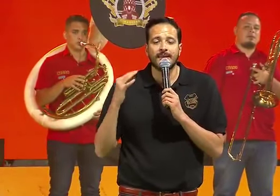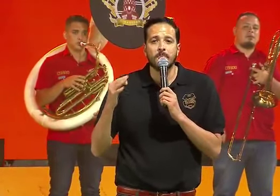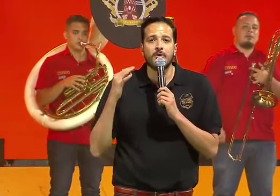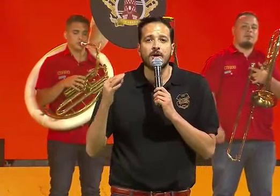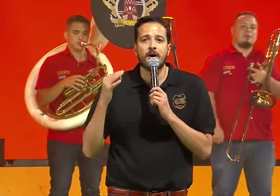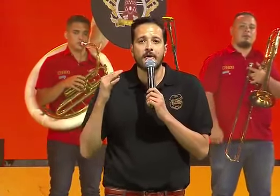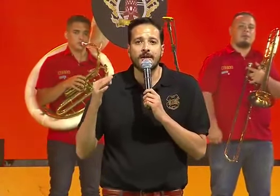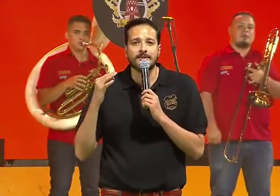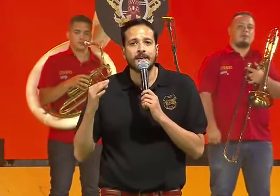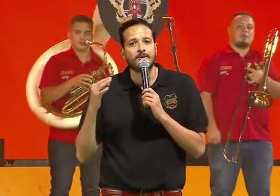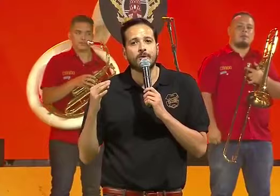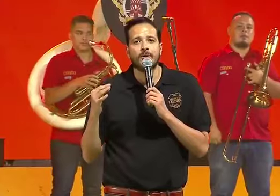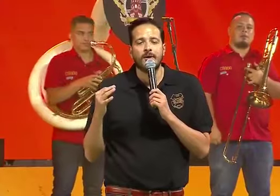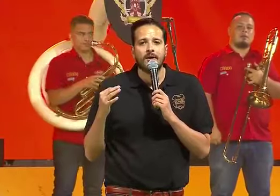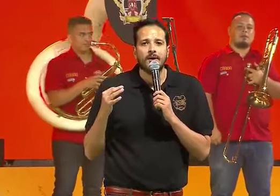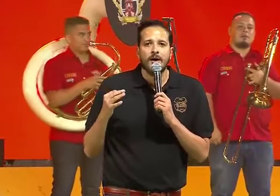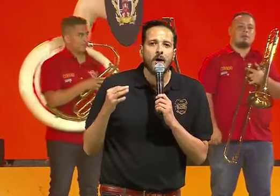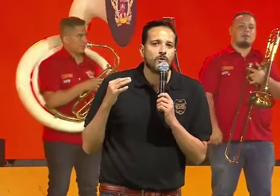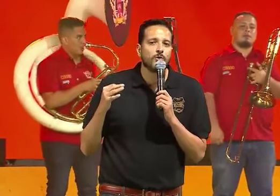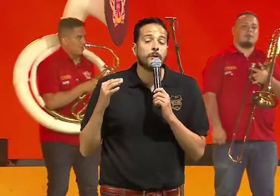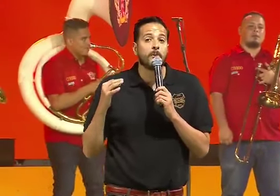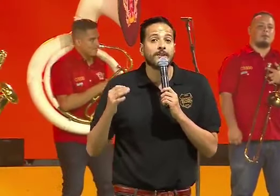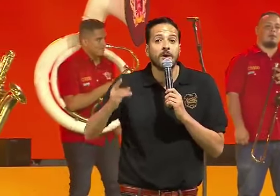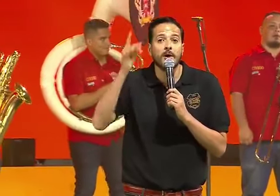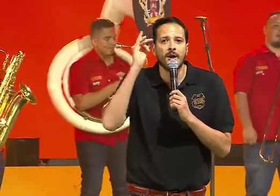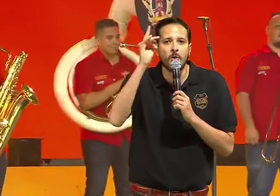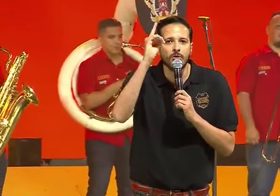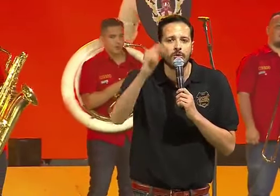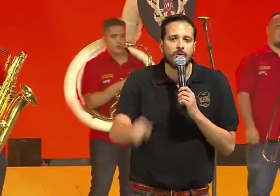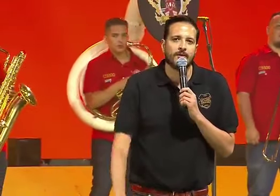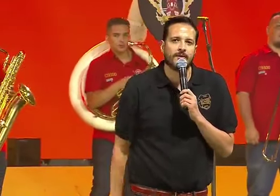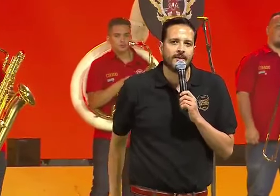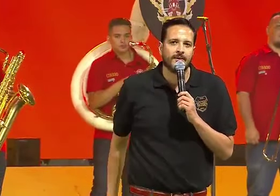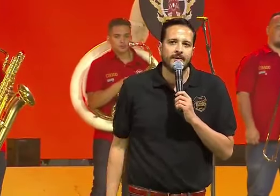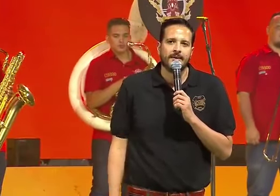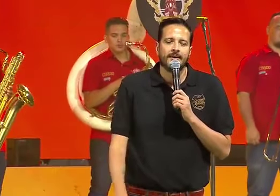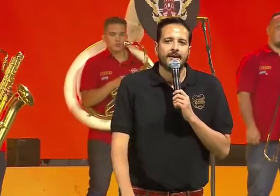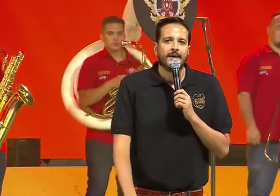hermosas que se le pudieron haber escrito a un club deportivo en el mundo.